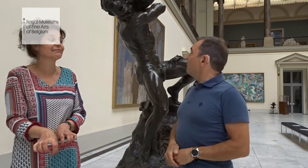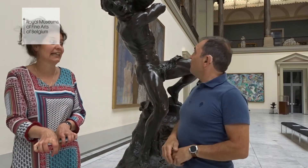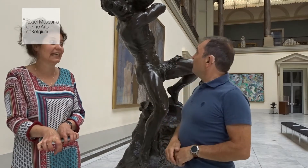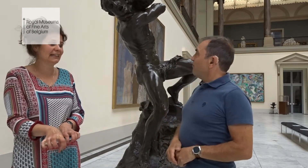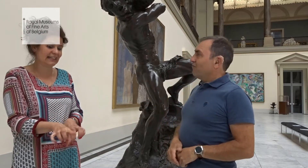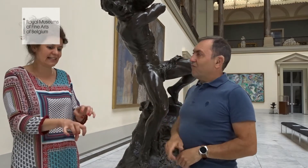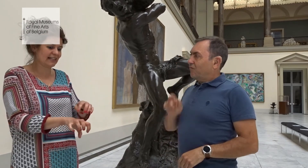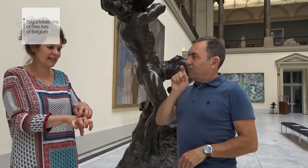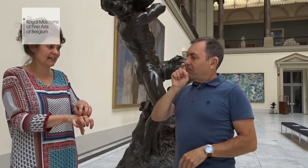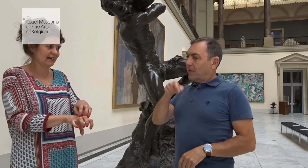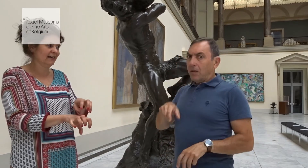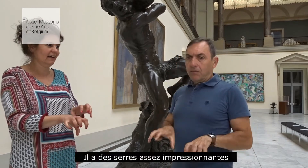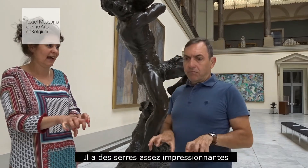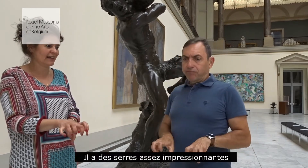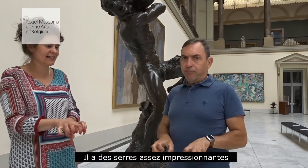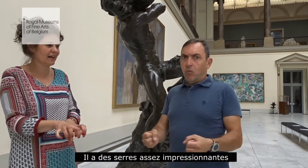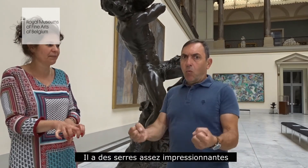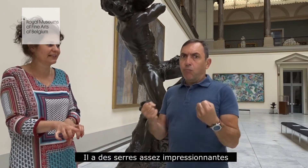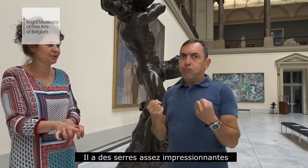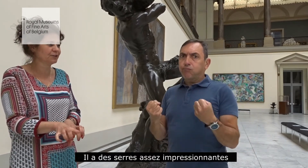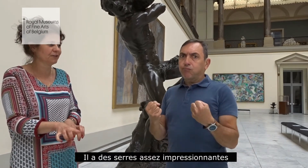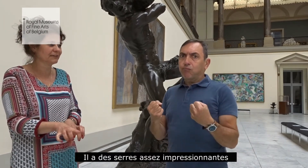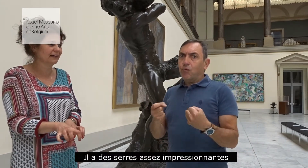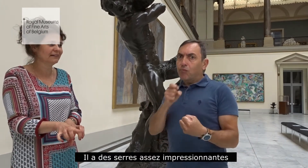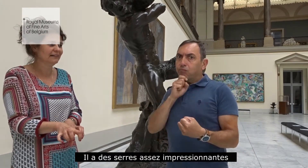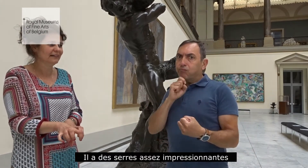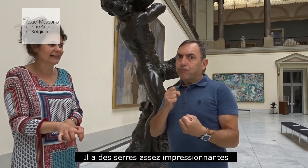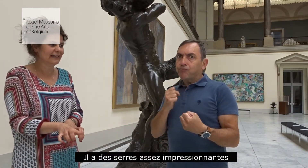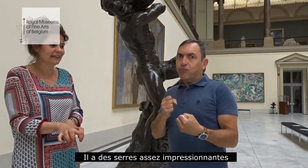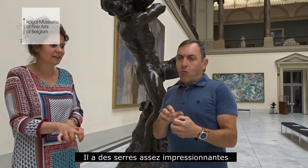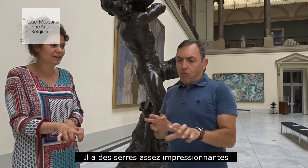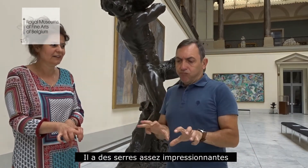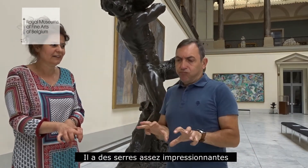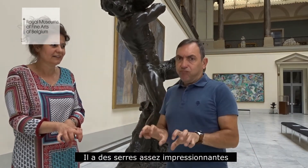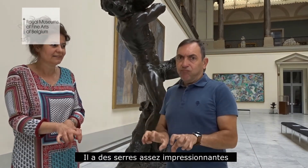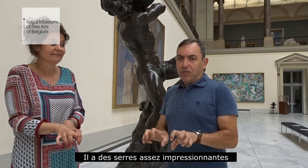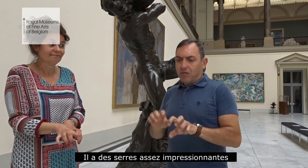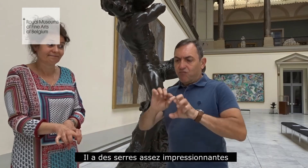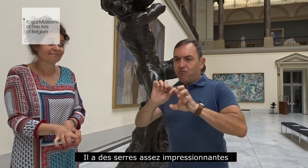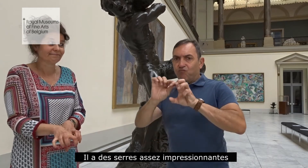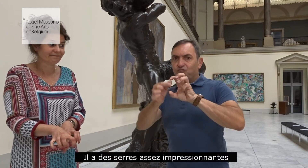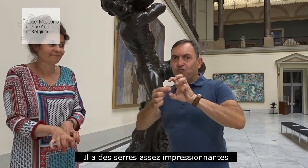Il a des serres assez impressionnantes, hein, l'aigle.